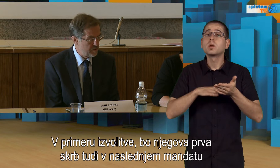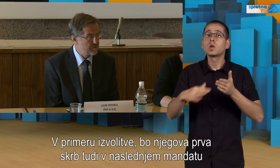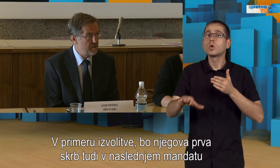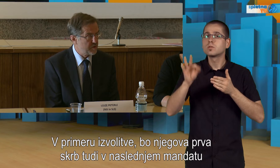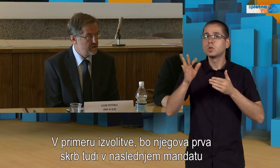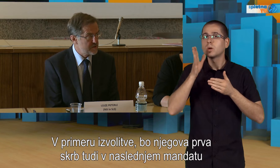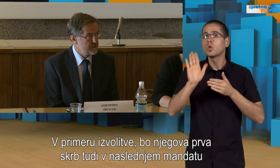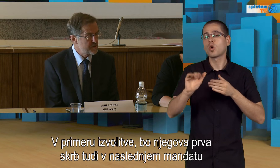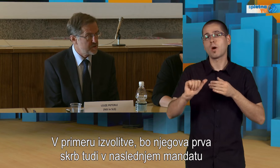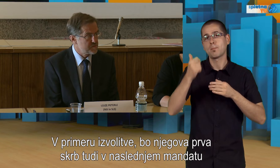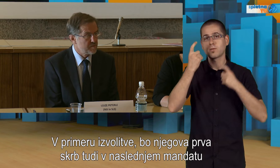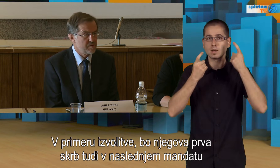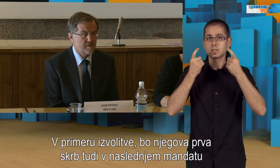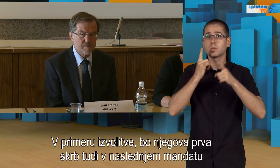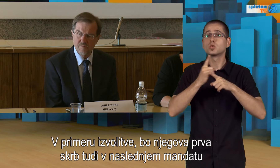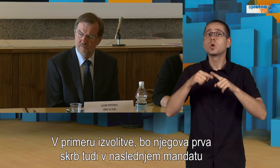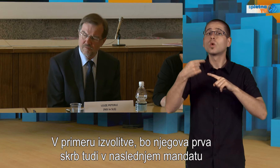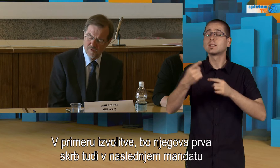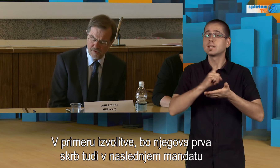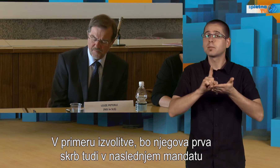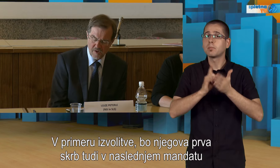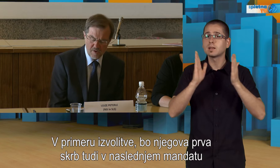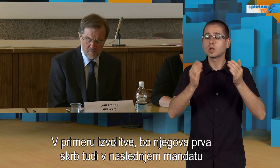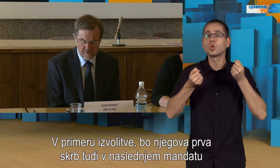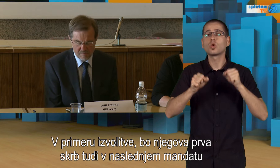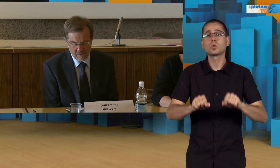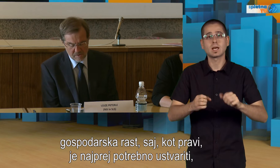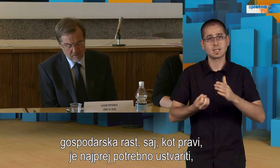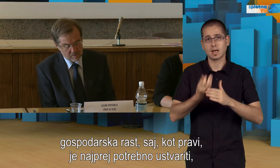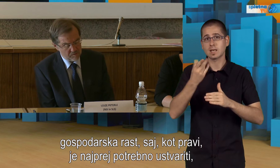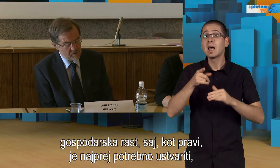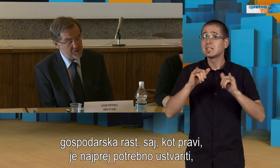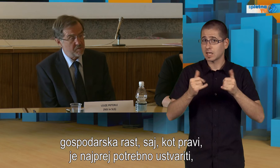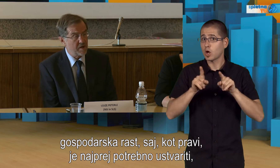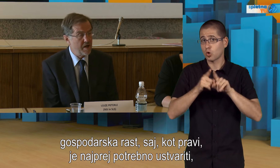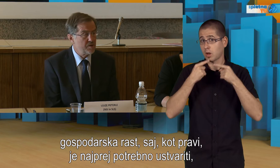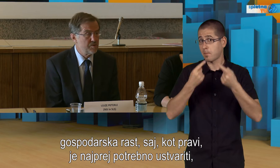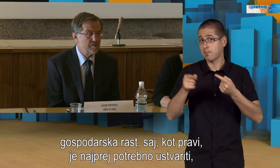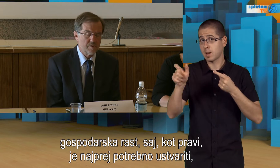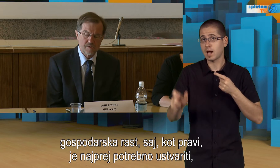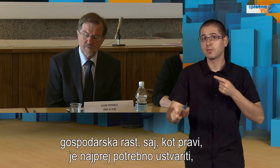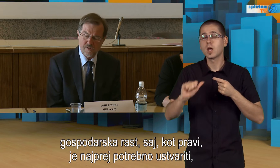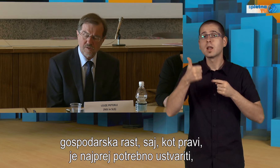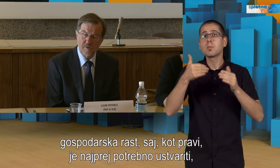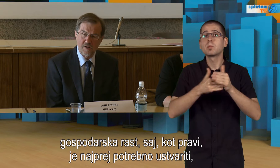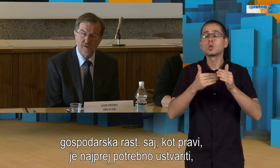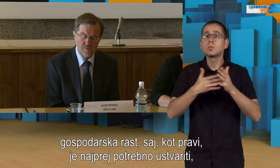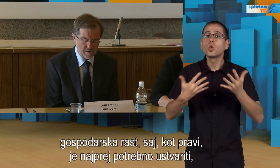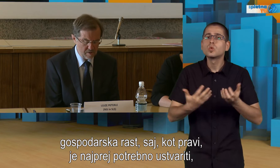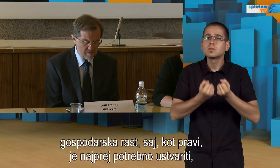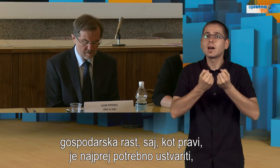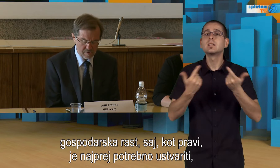V primeru izvolitve bo njegova prva skrb tudi v naslednjem mandatu gospodarska rast, saj, kot pravi, je najprej